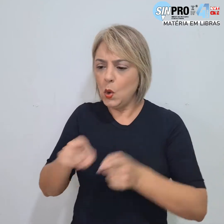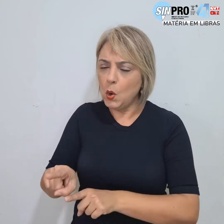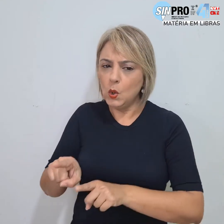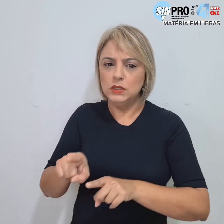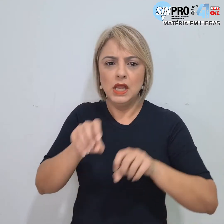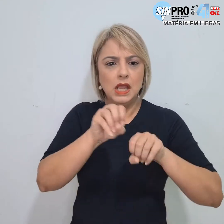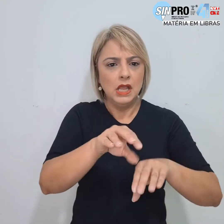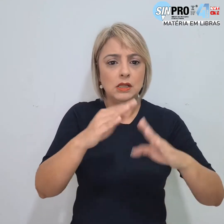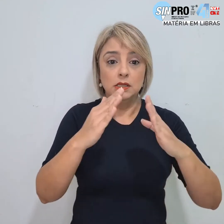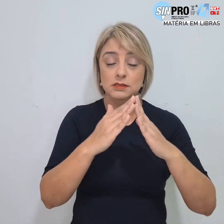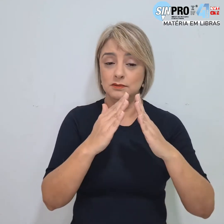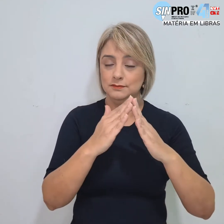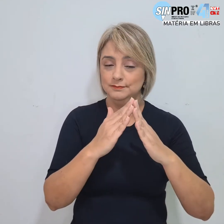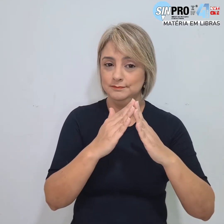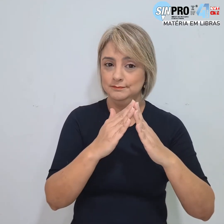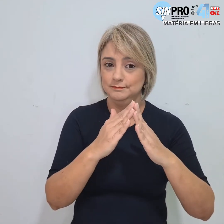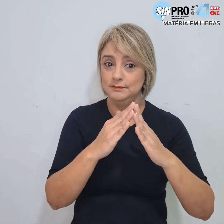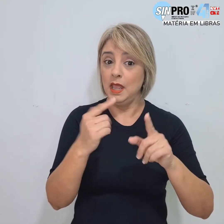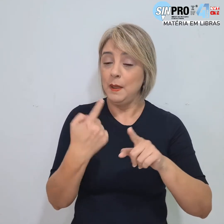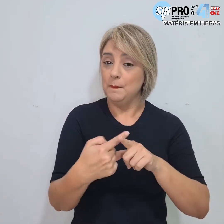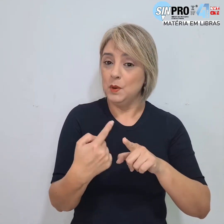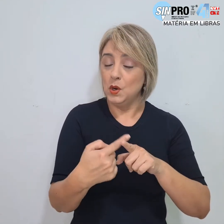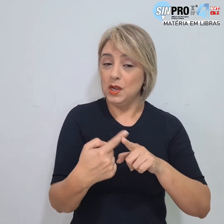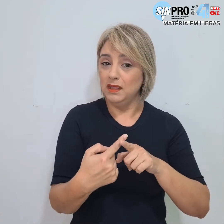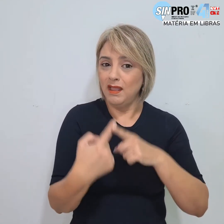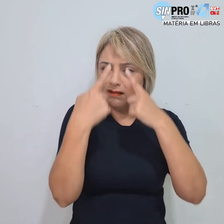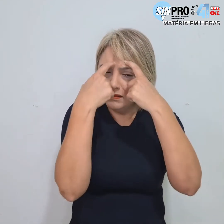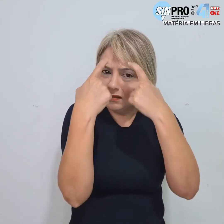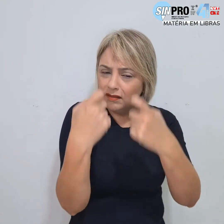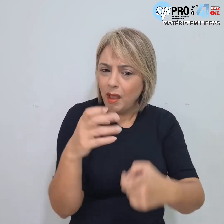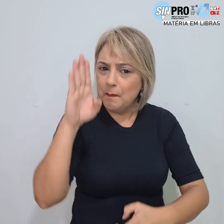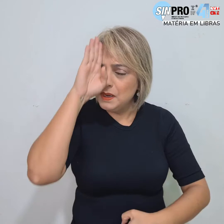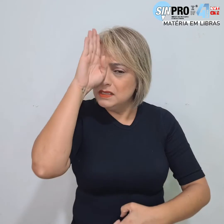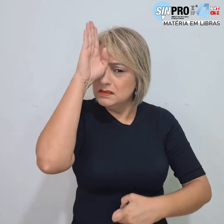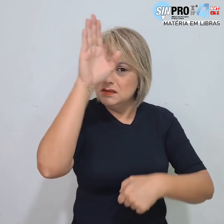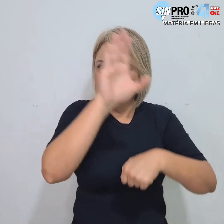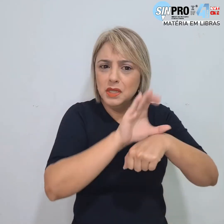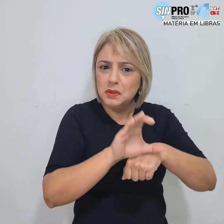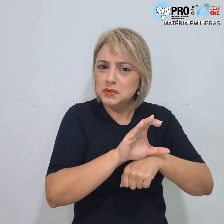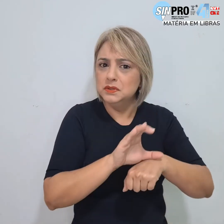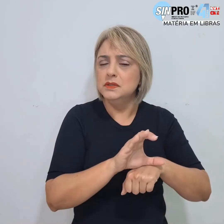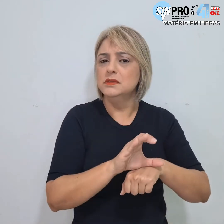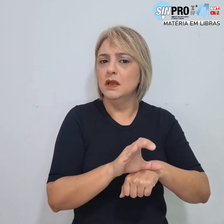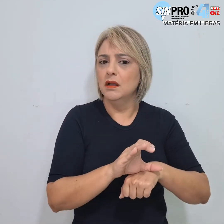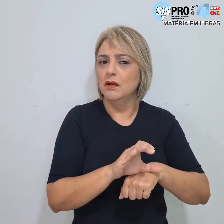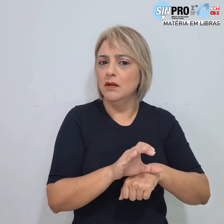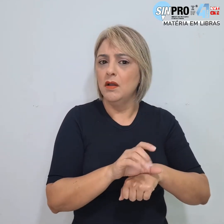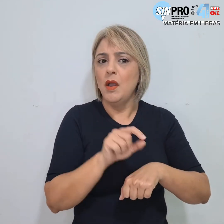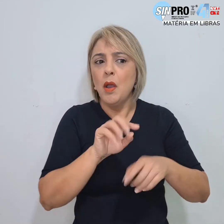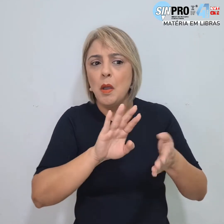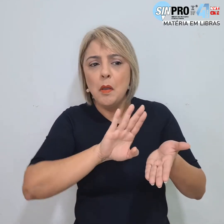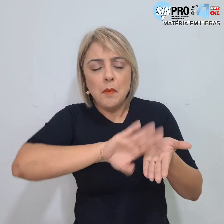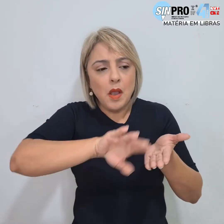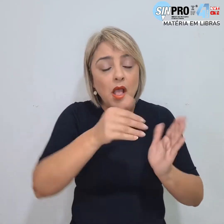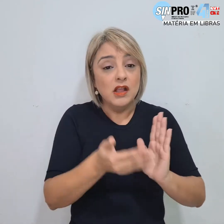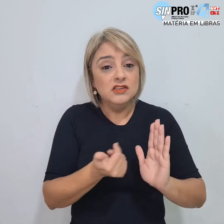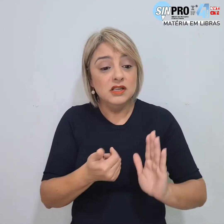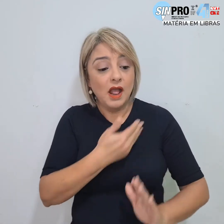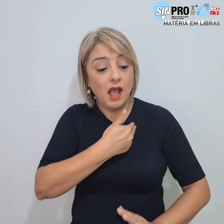educação domiciliar, porque ela viola princípios da Constituição, pois busca retirar do Estado a obrigação